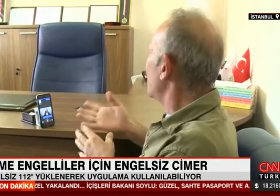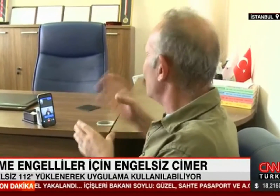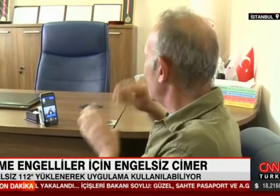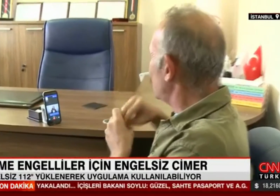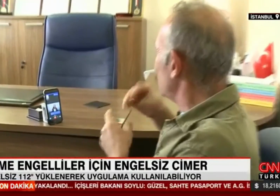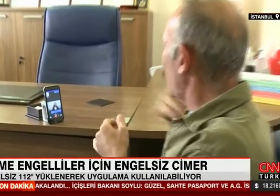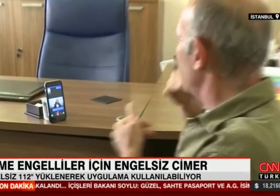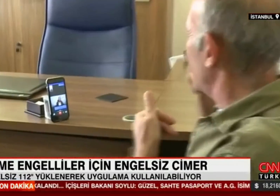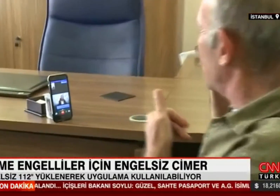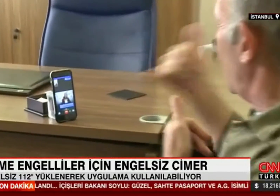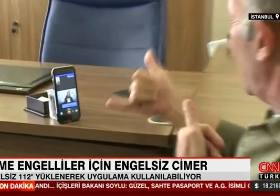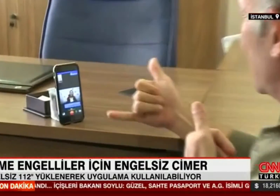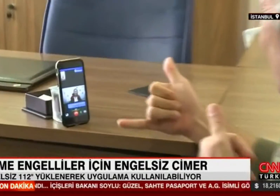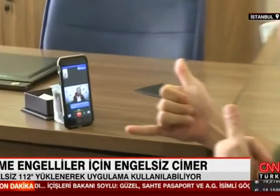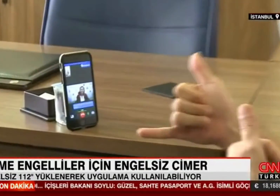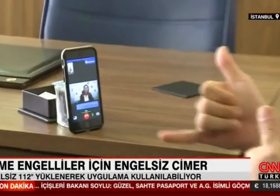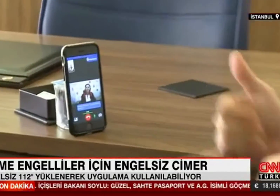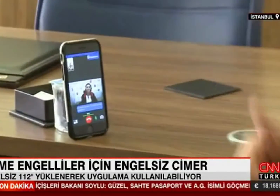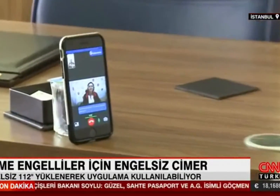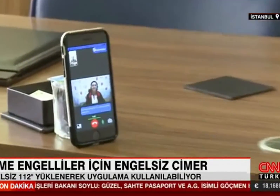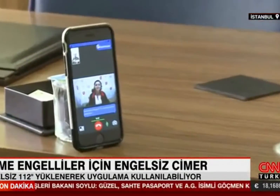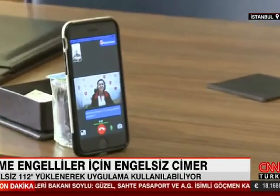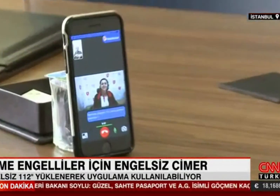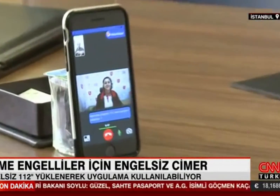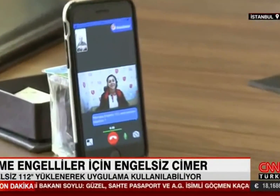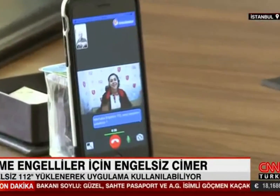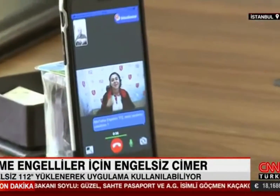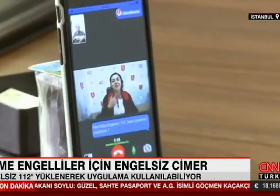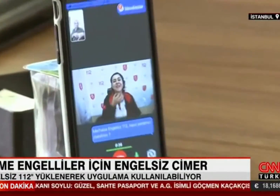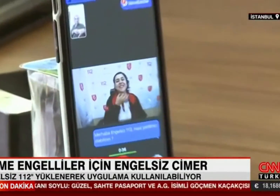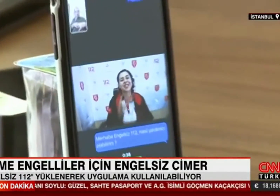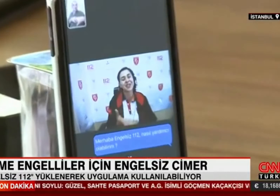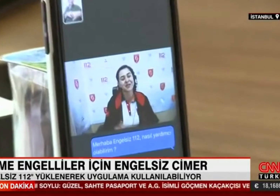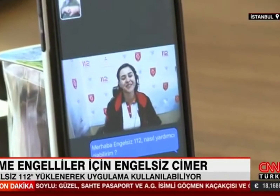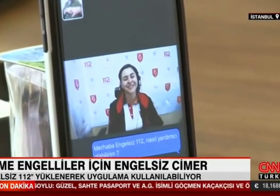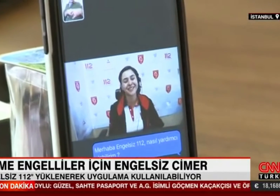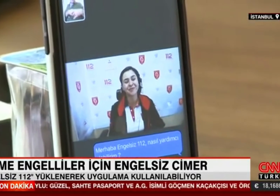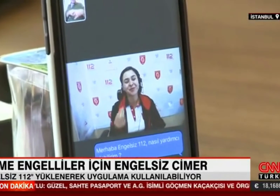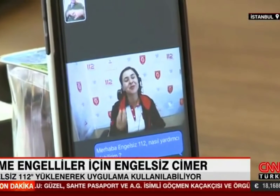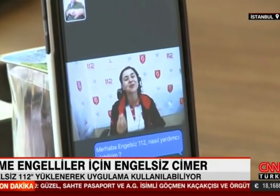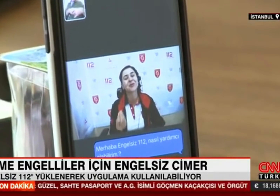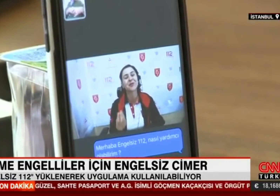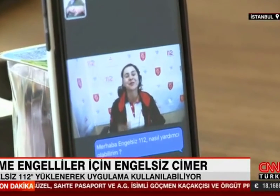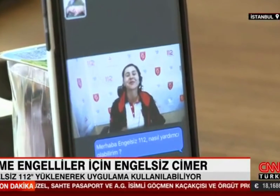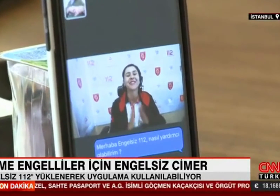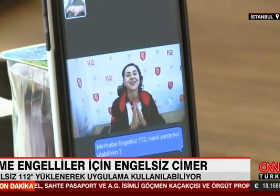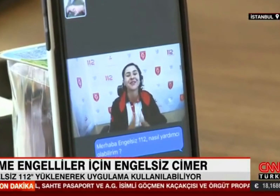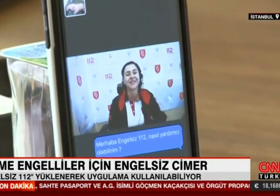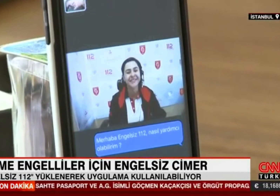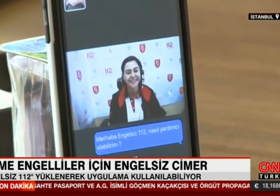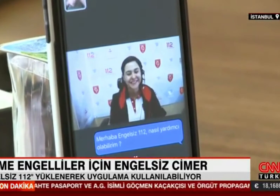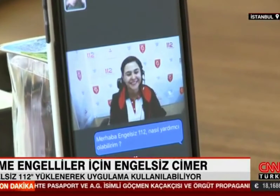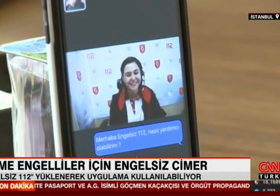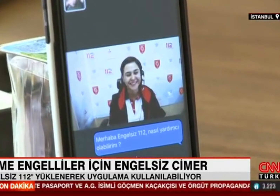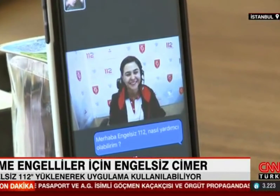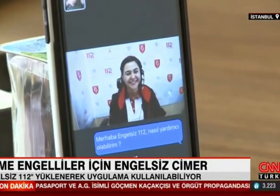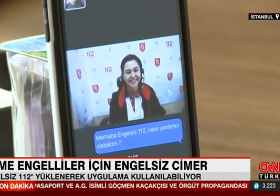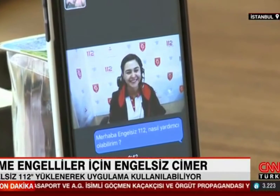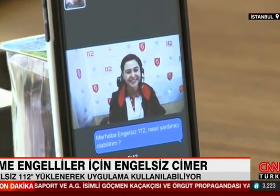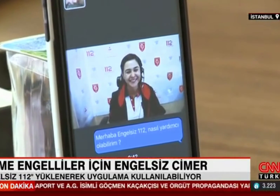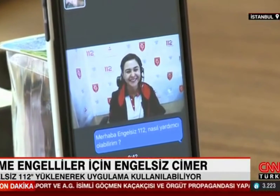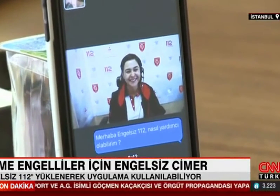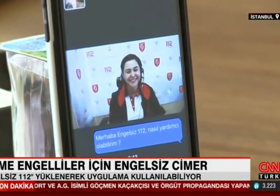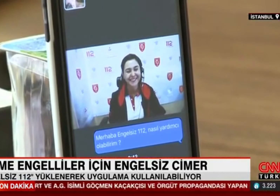teşekkür etmek için Ben aradım sizi ben teşekkür ederim çok çok çok sağun ulama